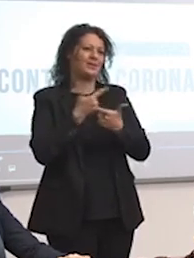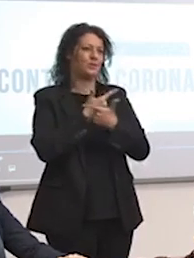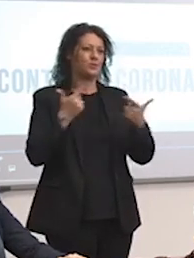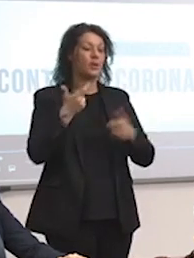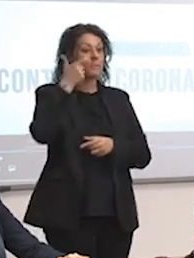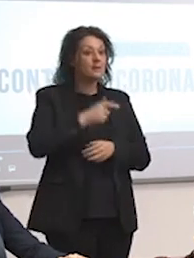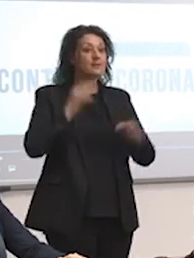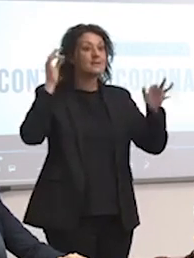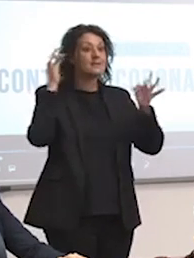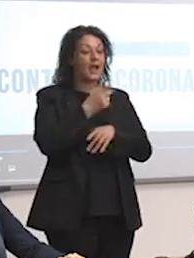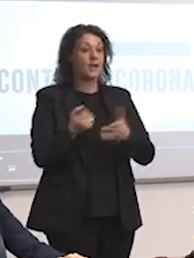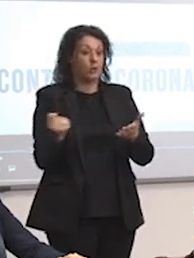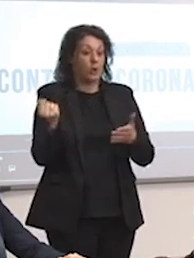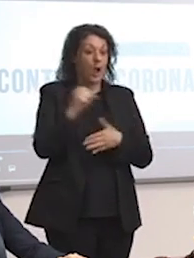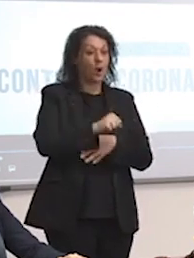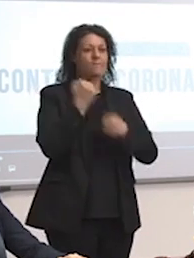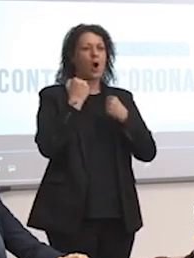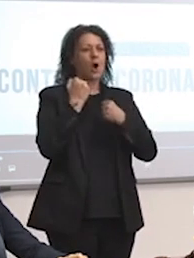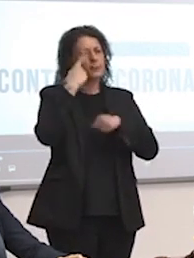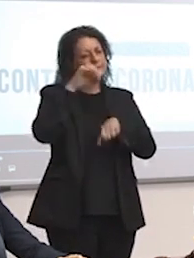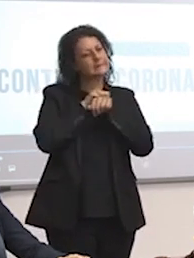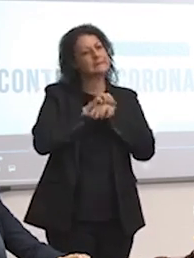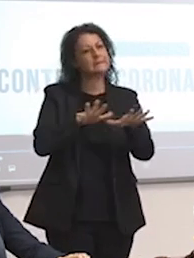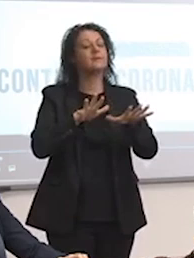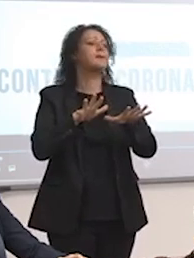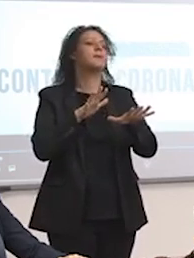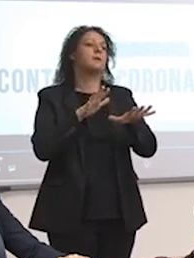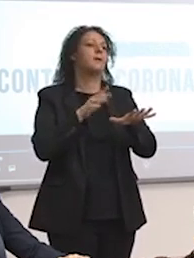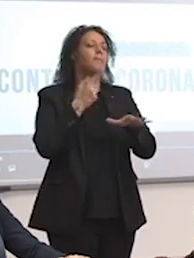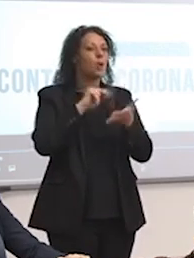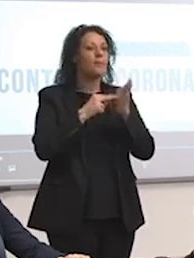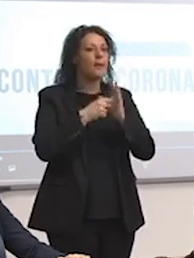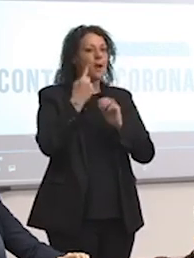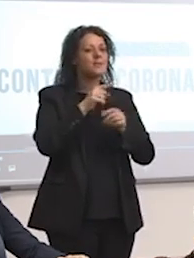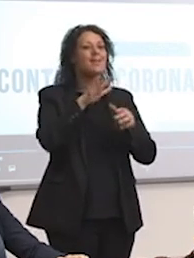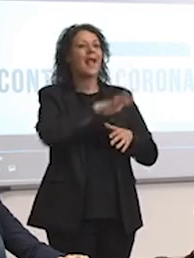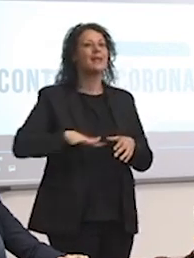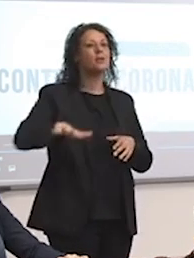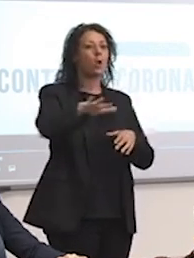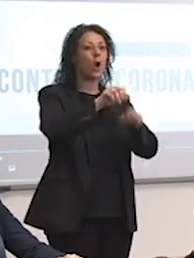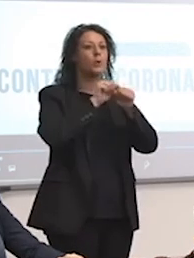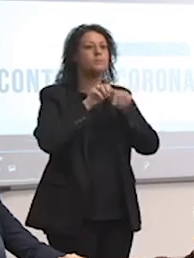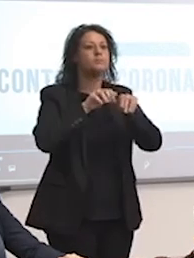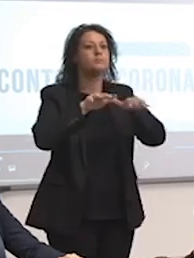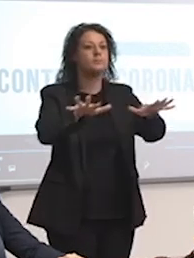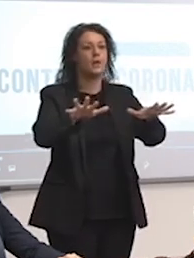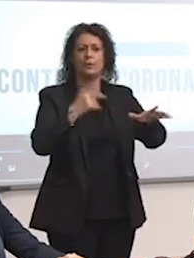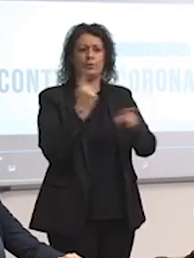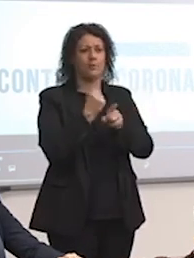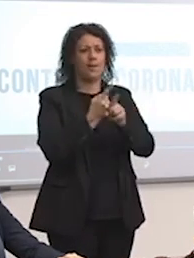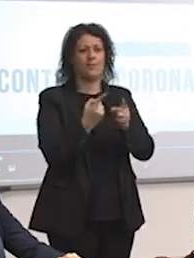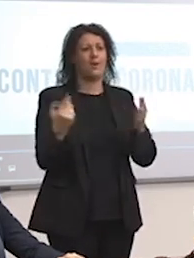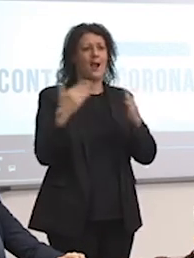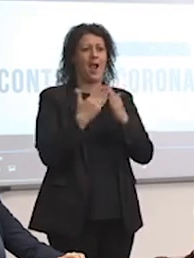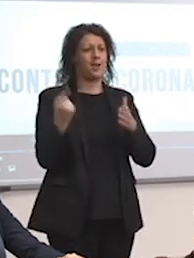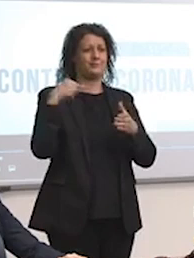così forte vuol dire che siamo pieni di focolai, perché questo è il vero tema, la diffusione sul territorio. Dovremmo tornare tutti in casa, per questo che